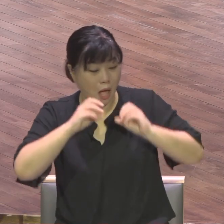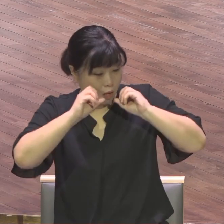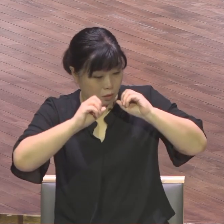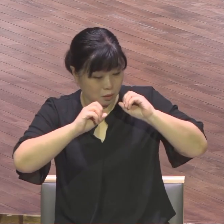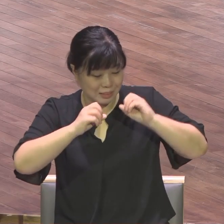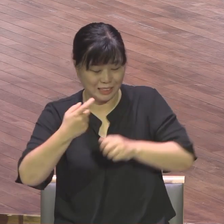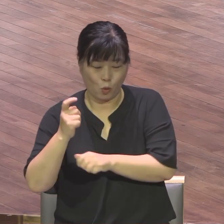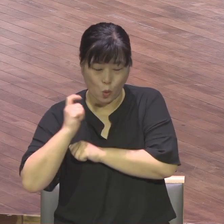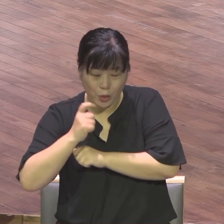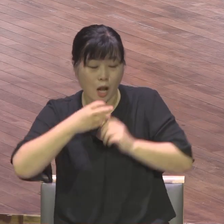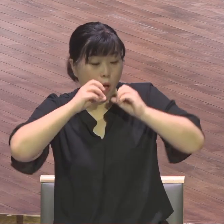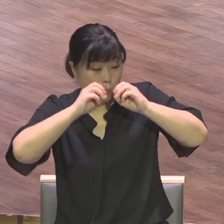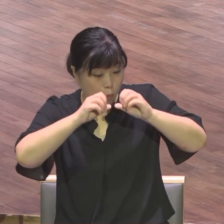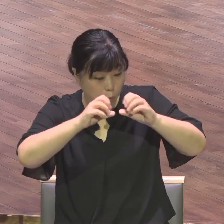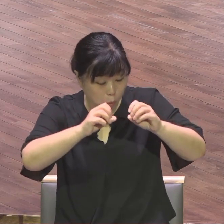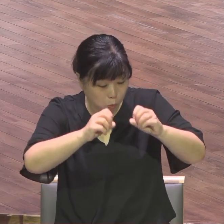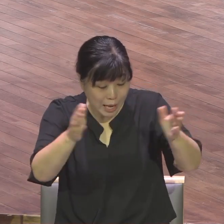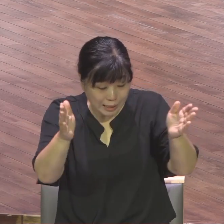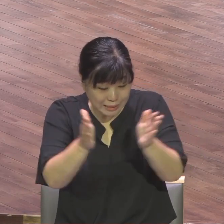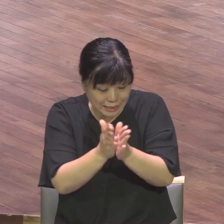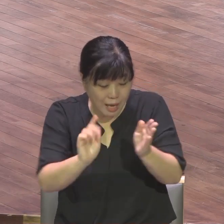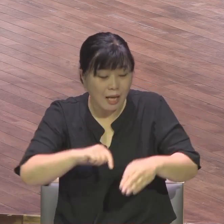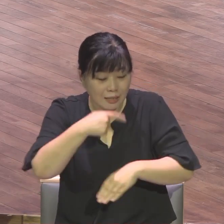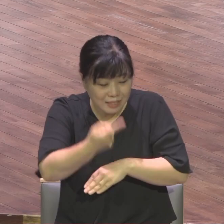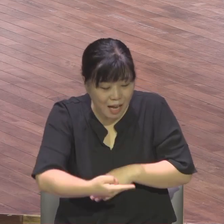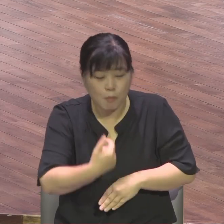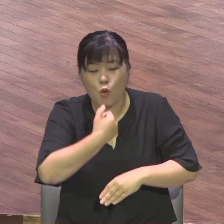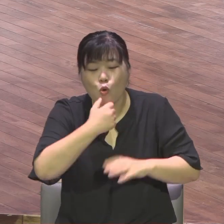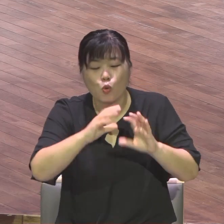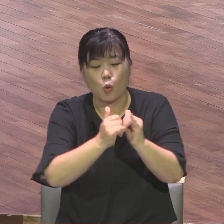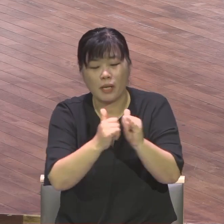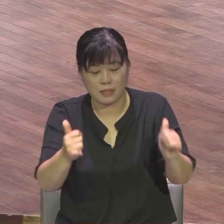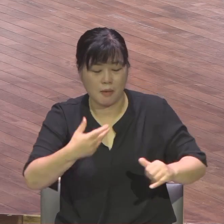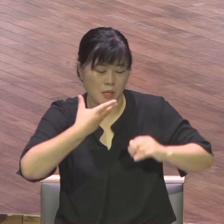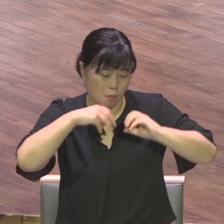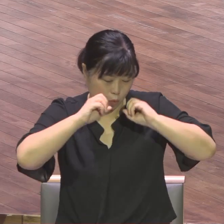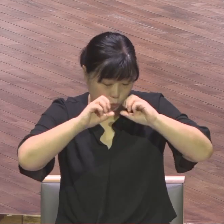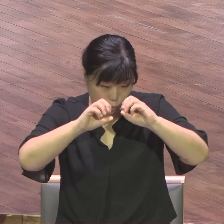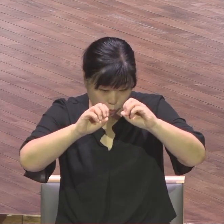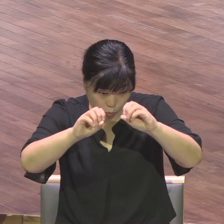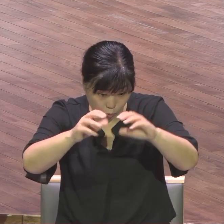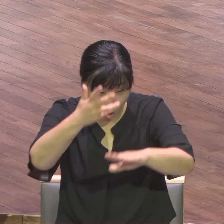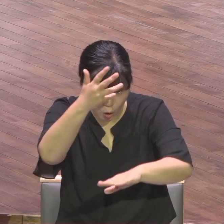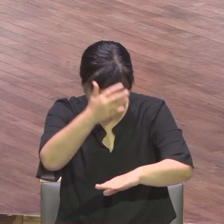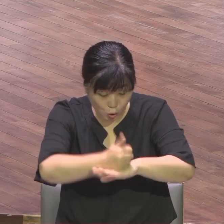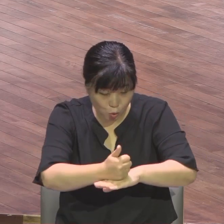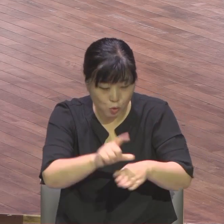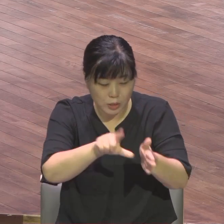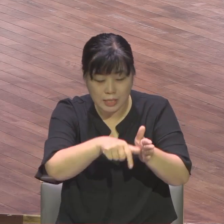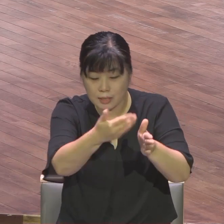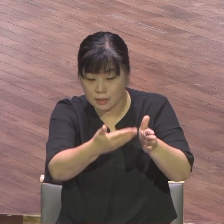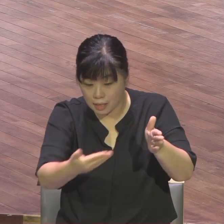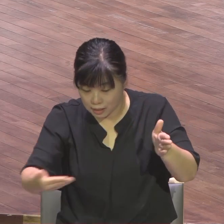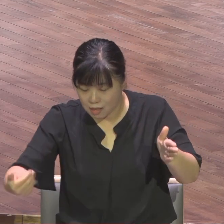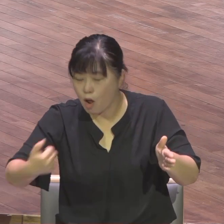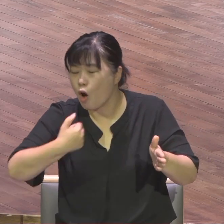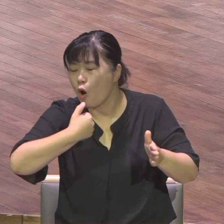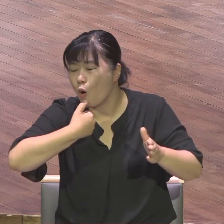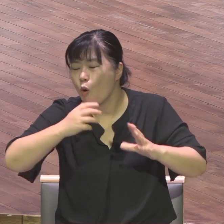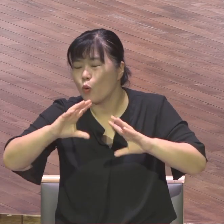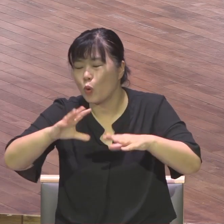엘리트니까 핵심부에까지 복음을 전했다라는 말씀이에요. 하나님께서